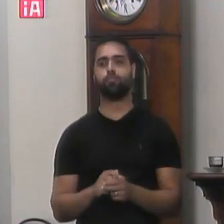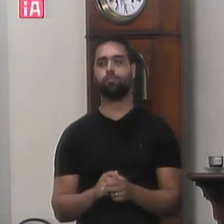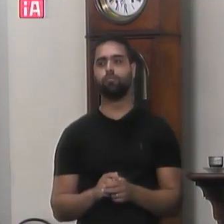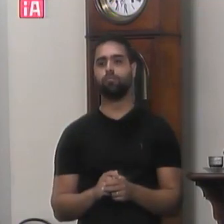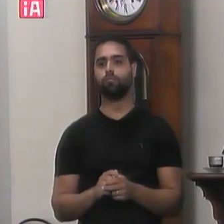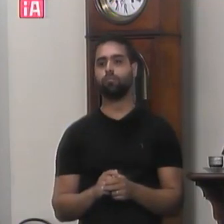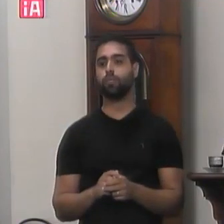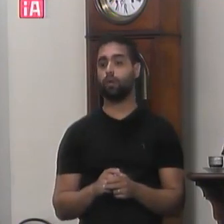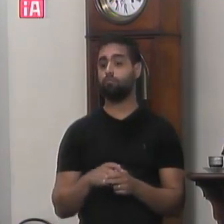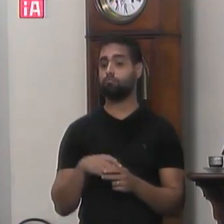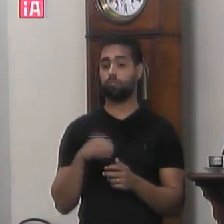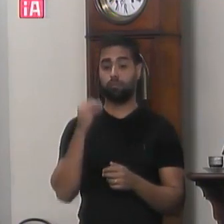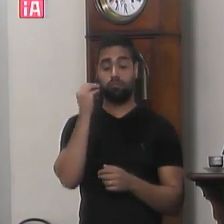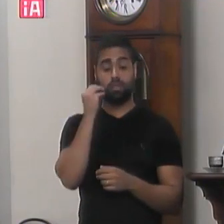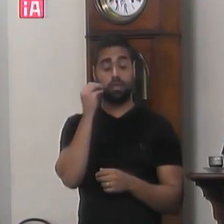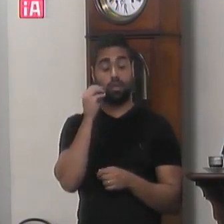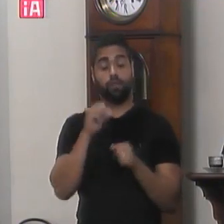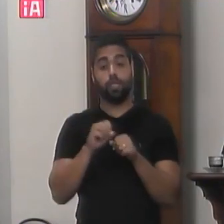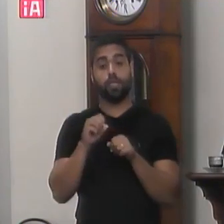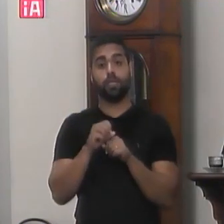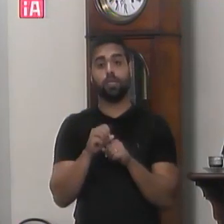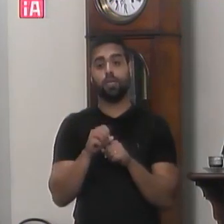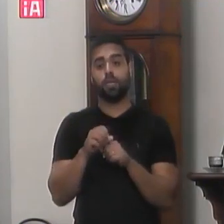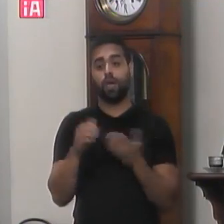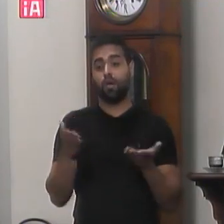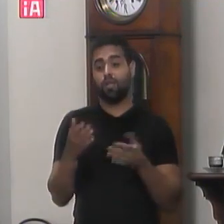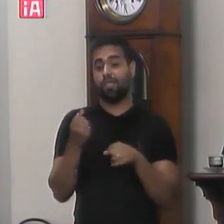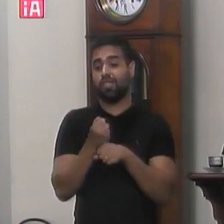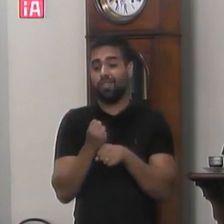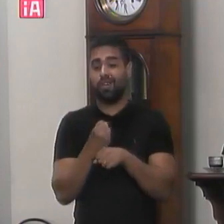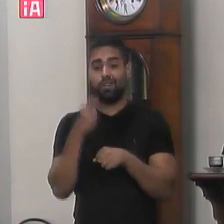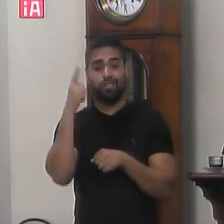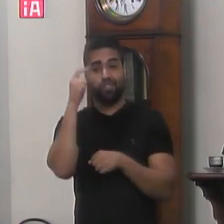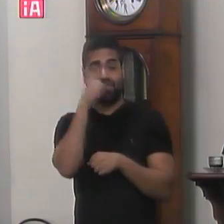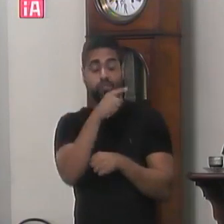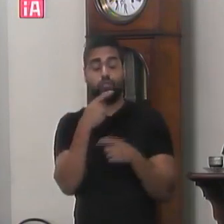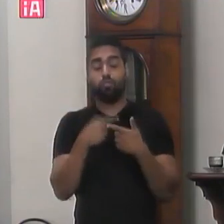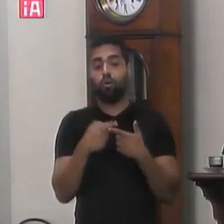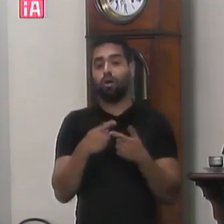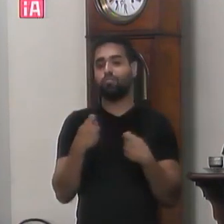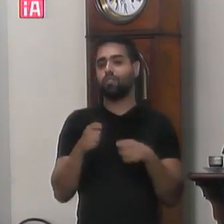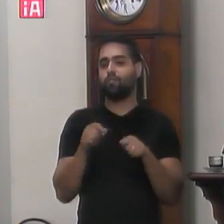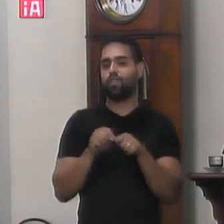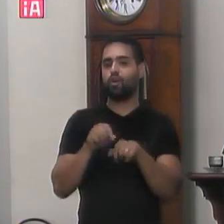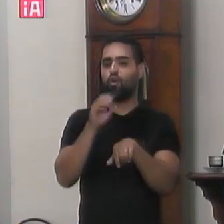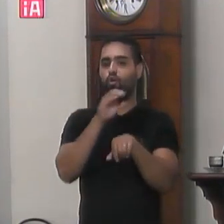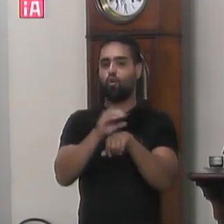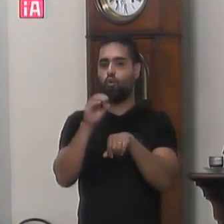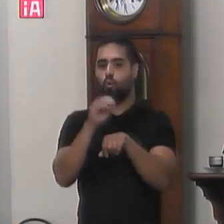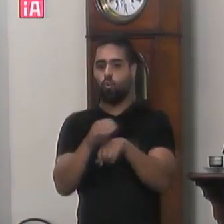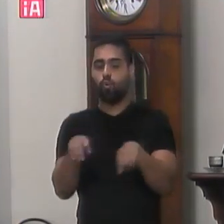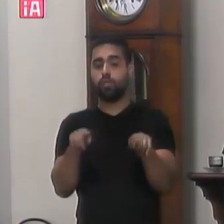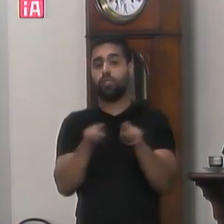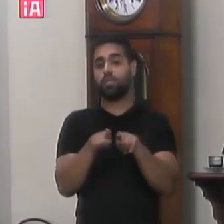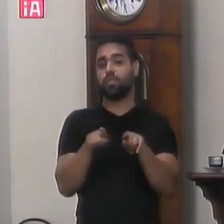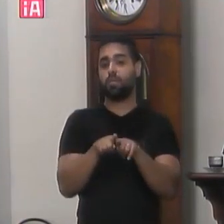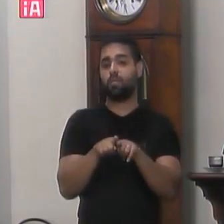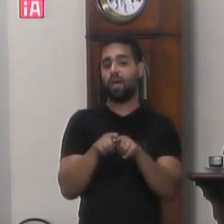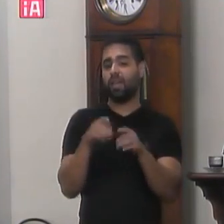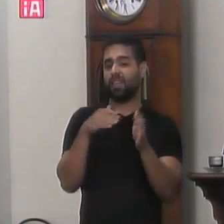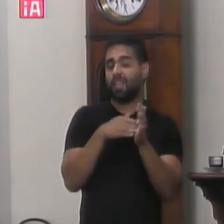sendo tocado, né? Obviamente que esse ano é um ano complicado, porque a gente tem que fazer os concursos e homologá-los até